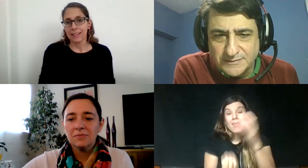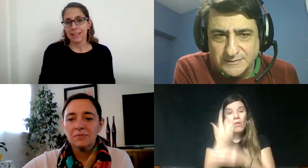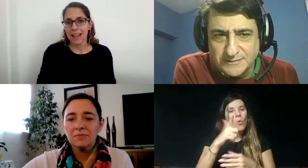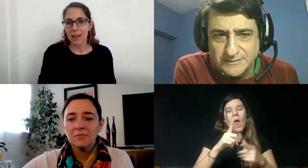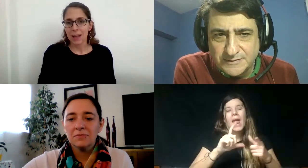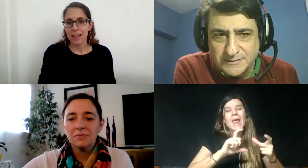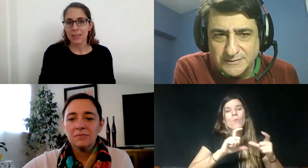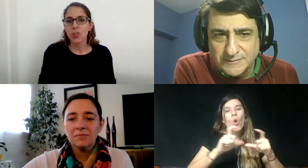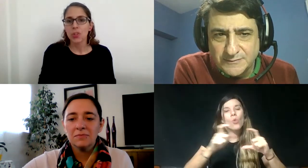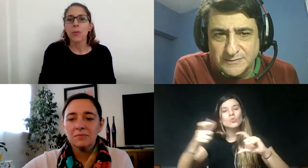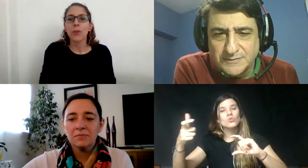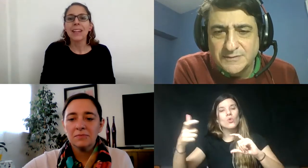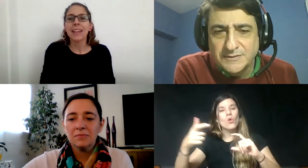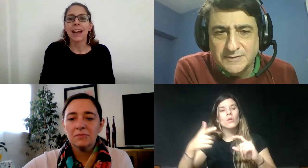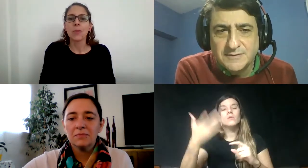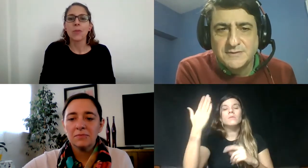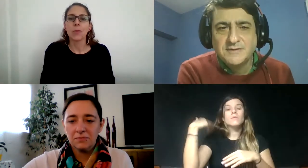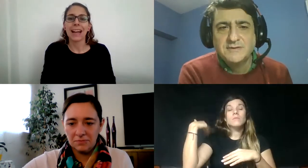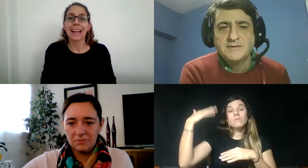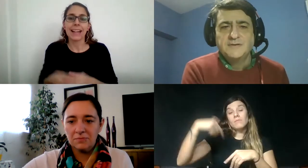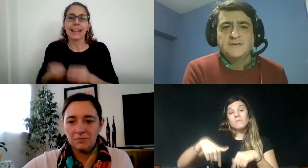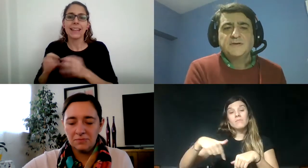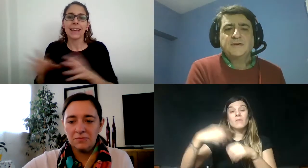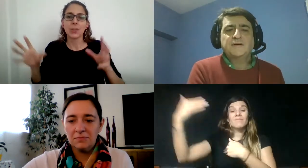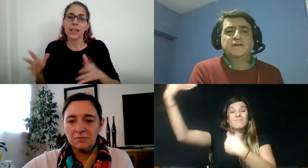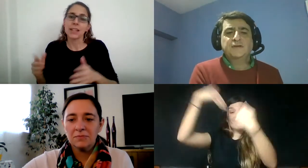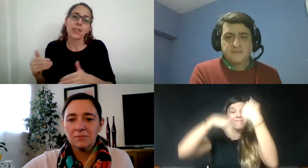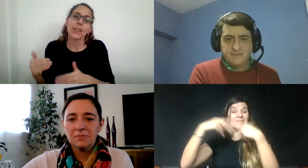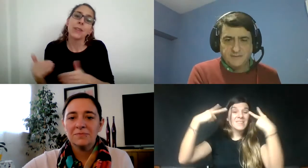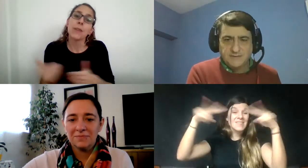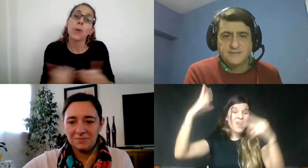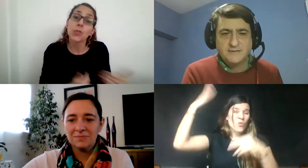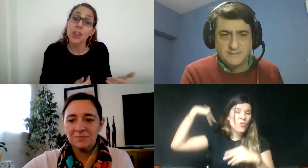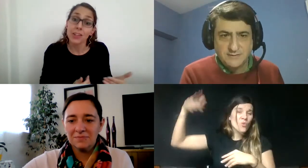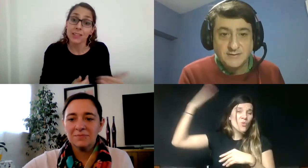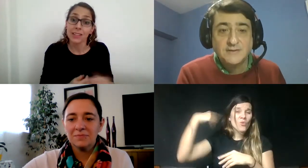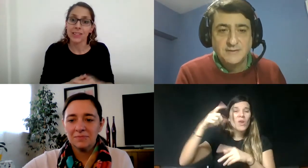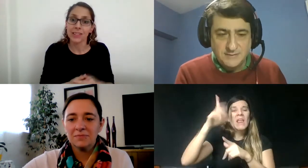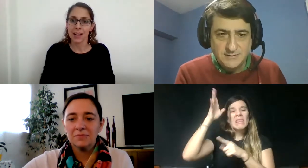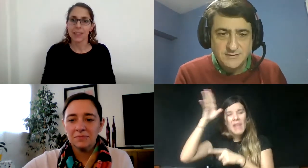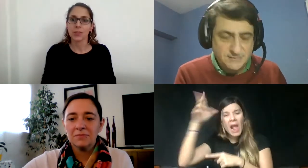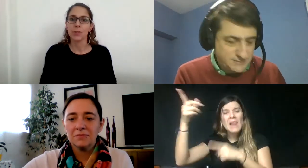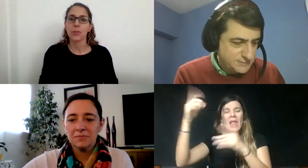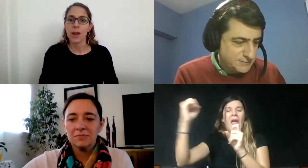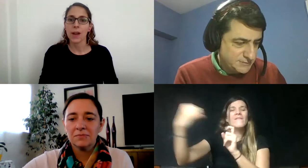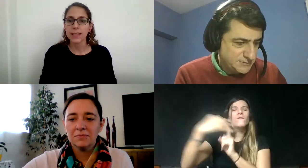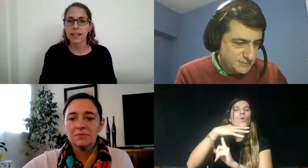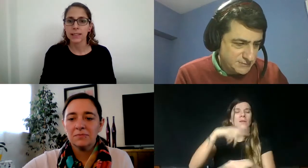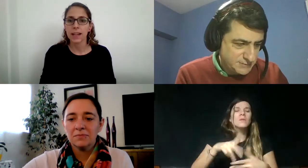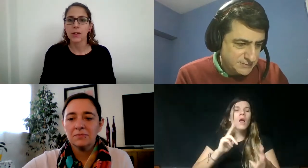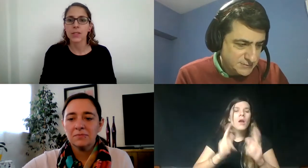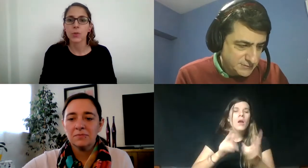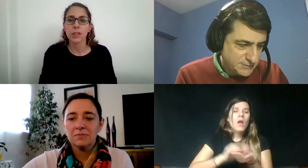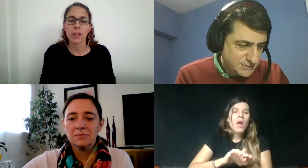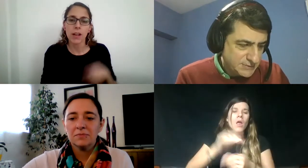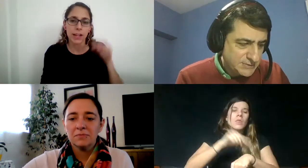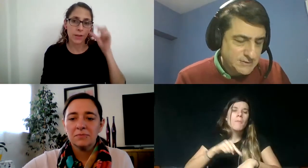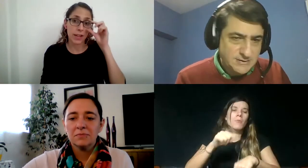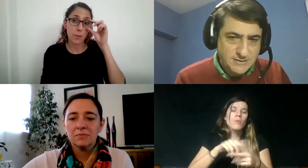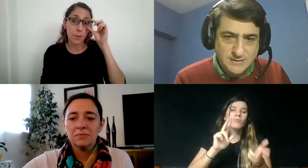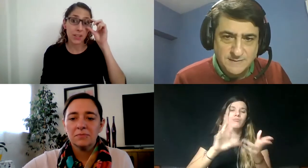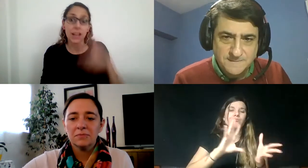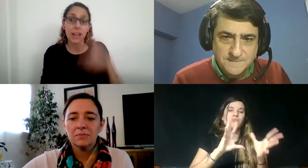Y hace mucho tiempo, no es que hay como el día de su creación, hay una evolución en todo caso. En nuestro país, en Argentina, lo que sucedió